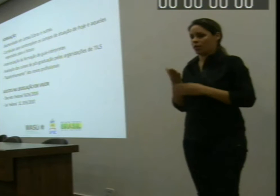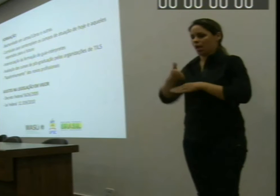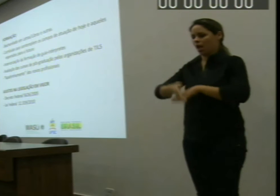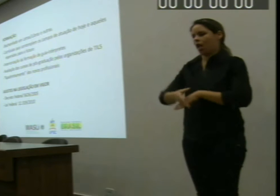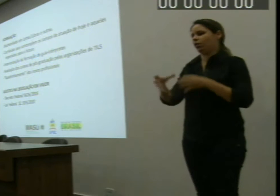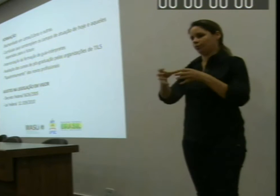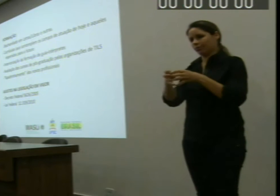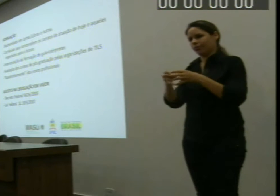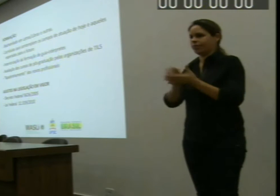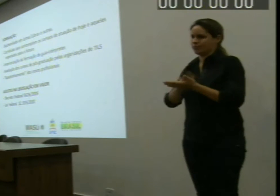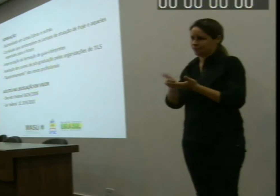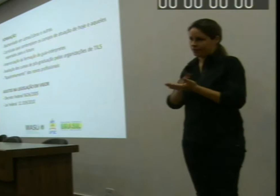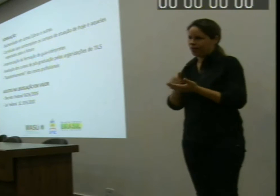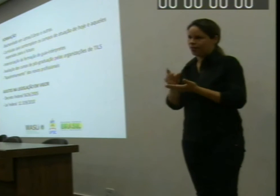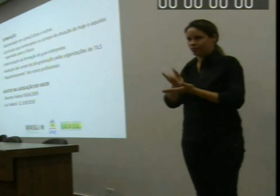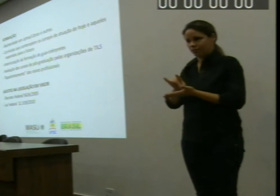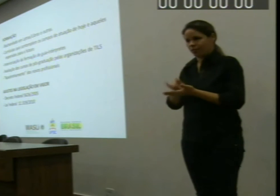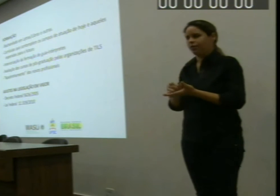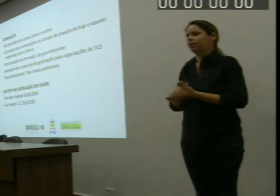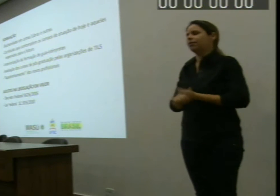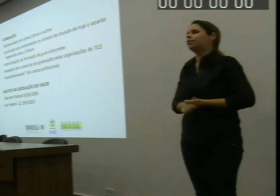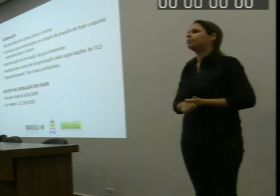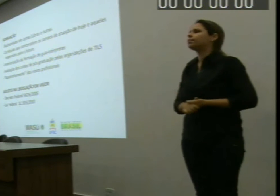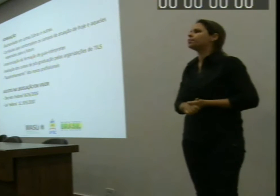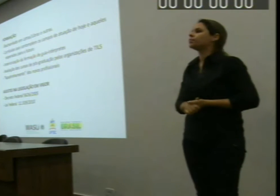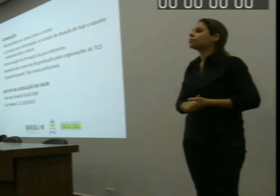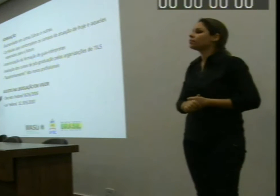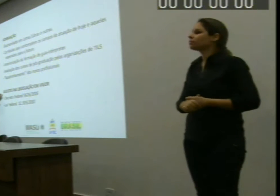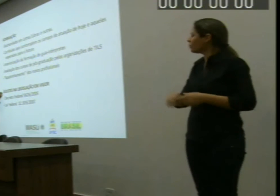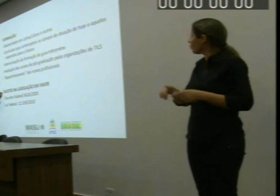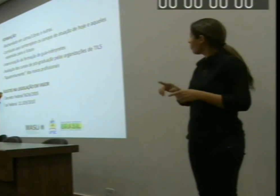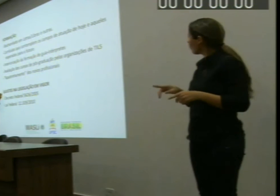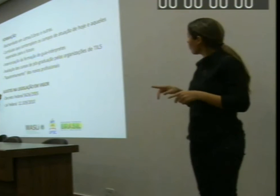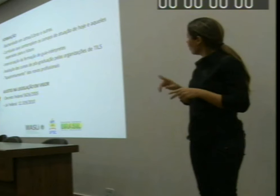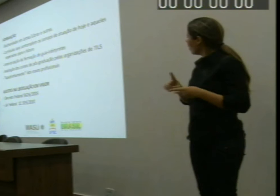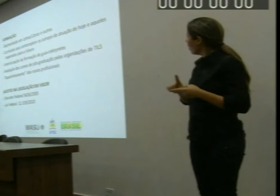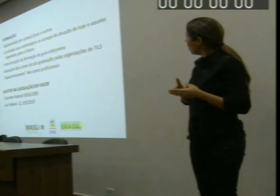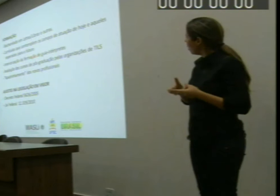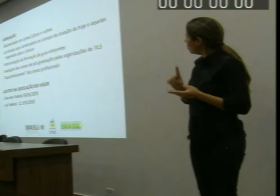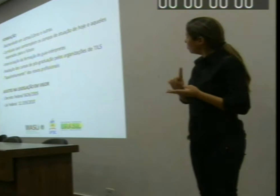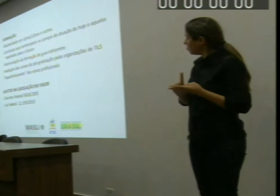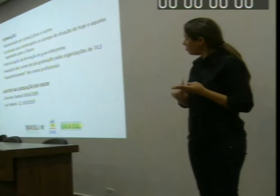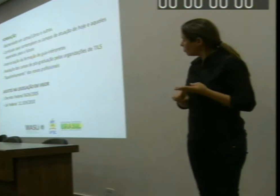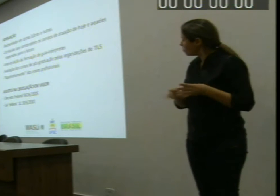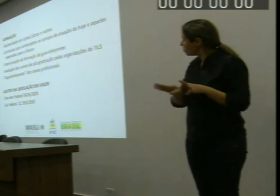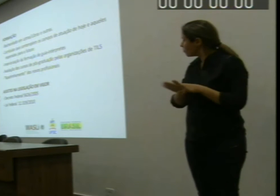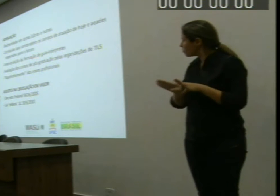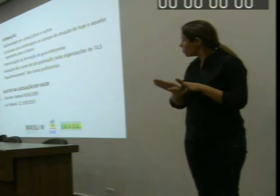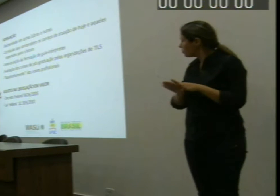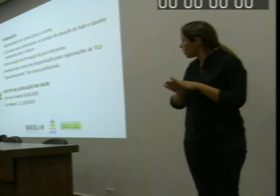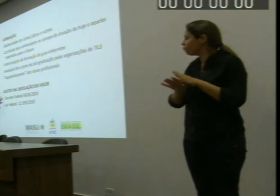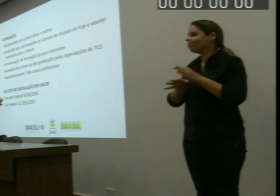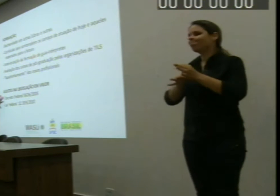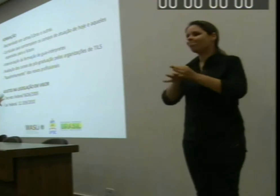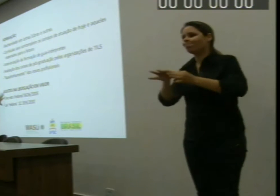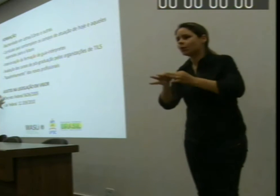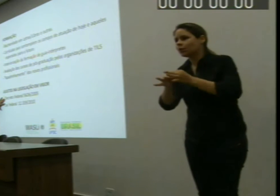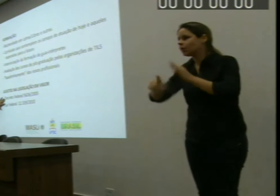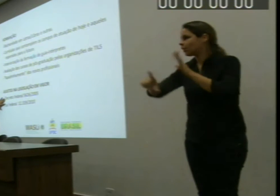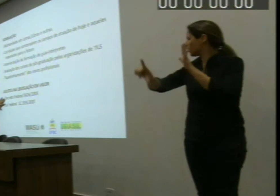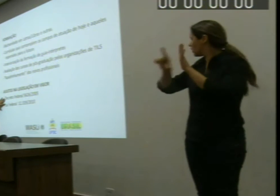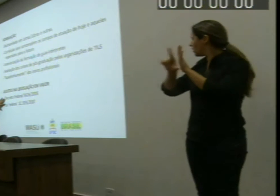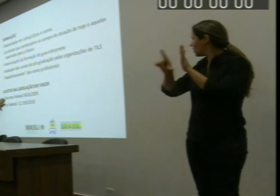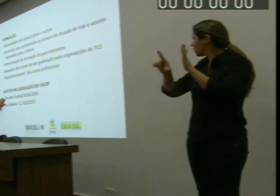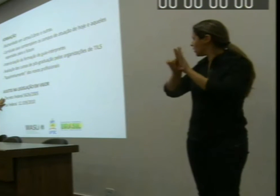né E também ajuste na legislação em vigor a gente precisa começar a pensar nas